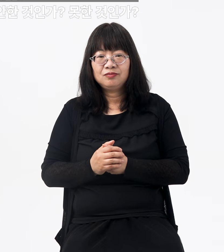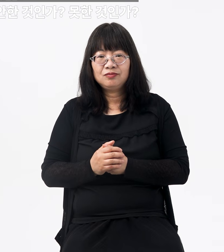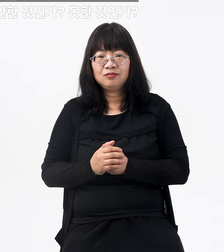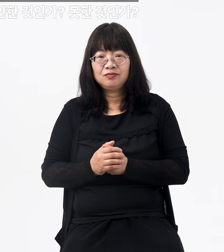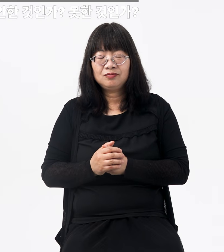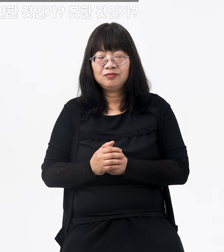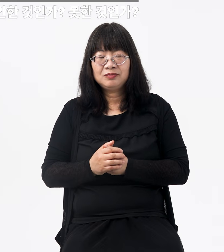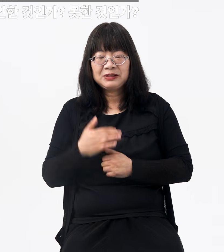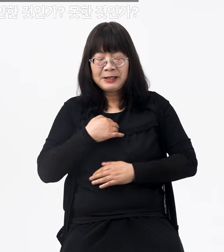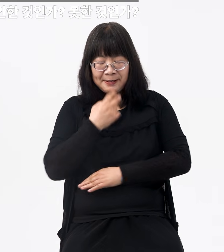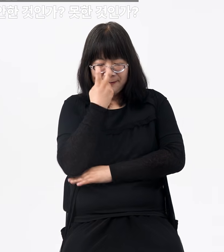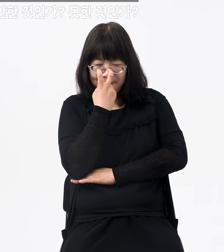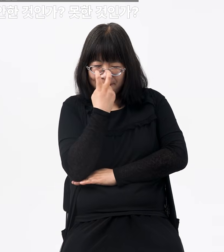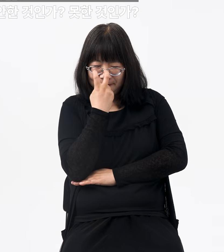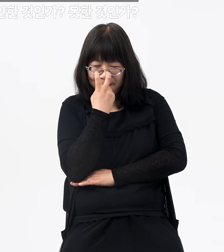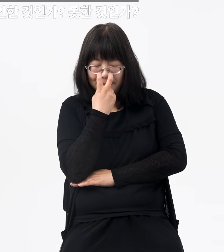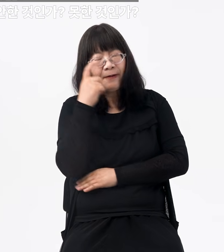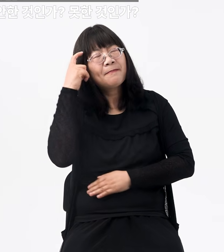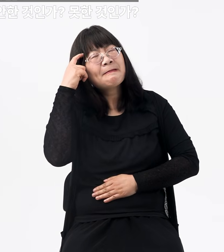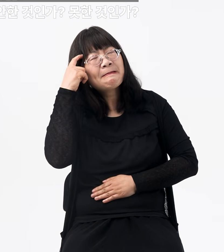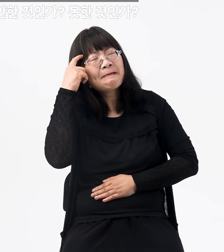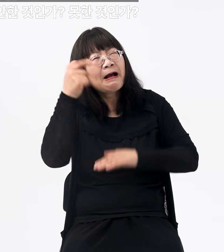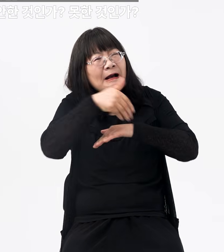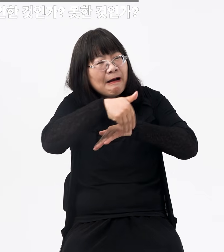관리하는 게 아니다.